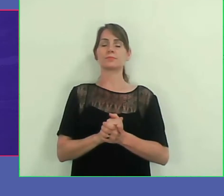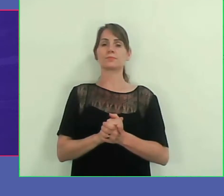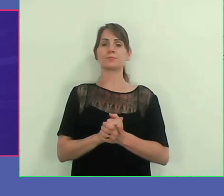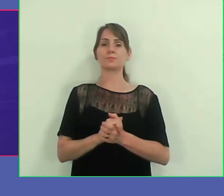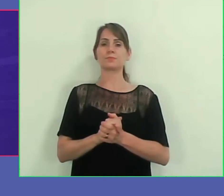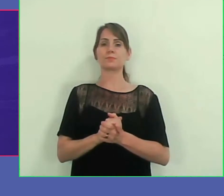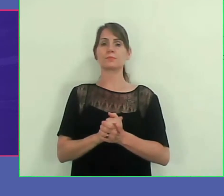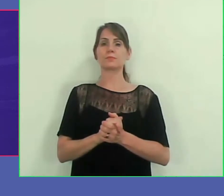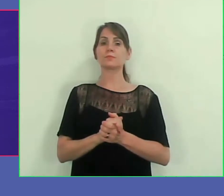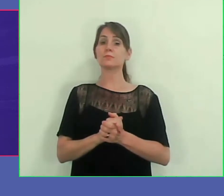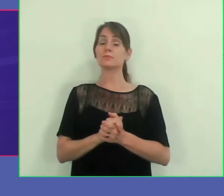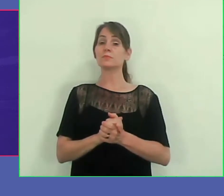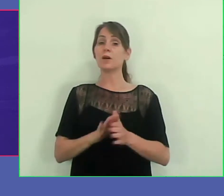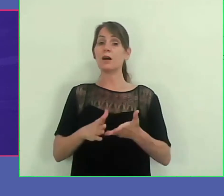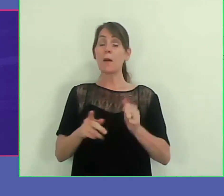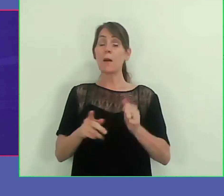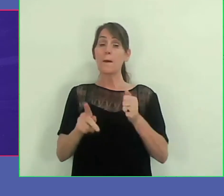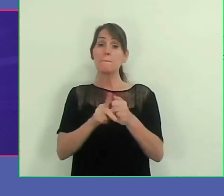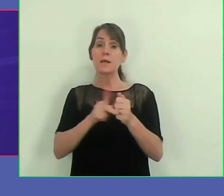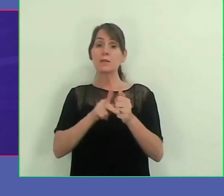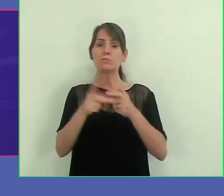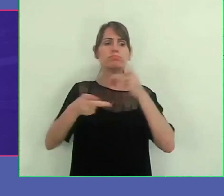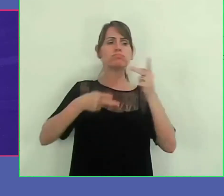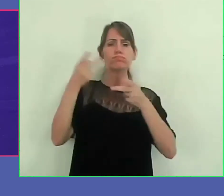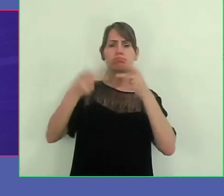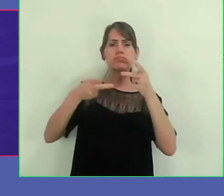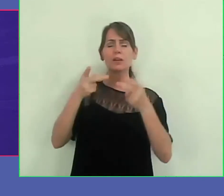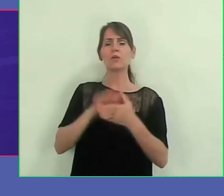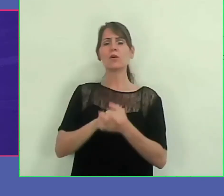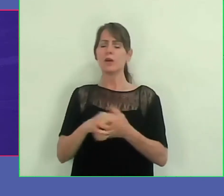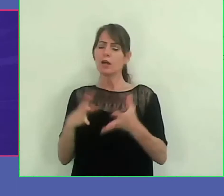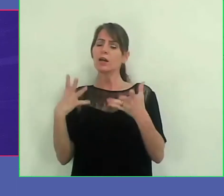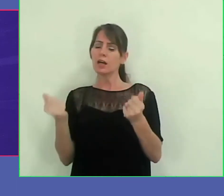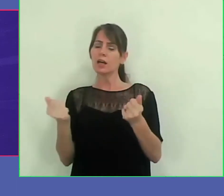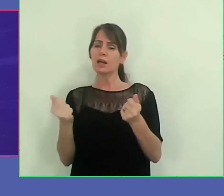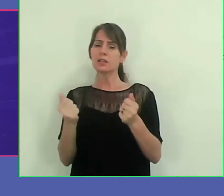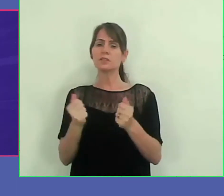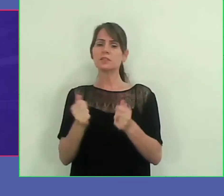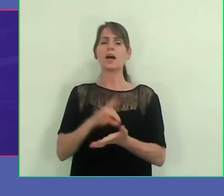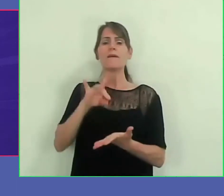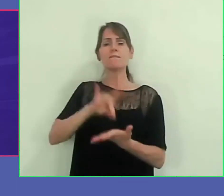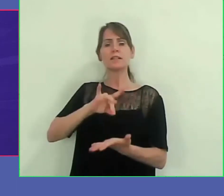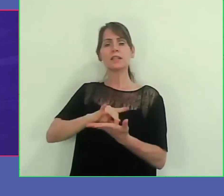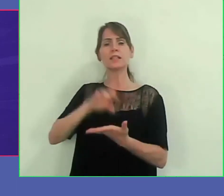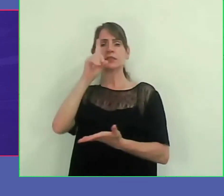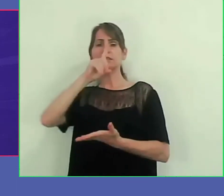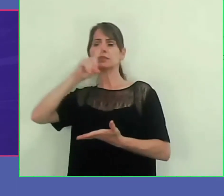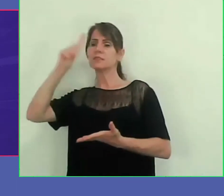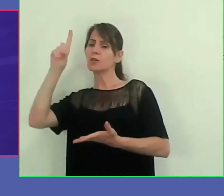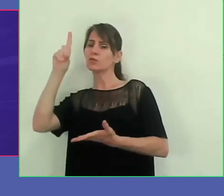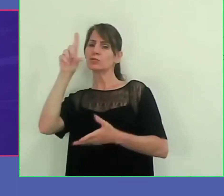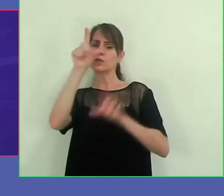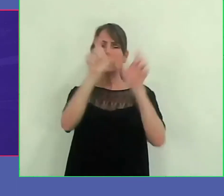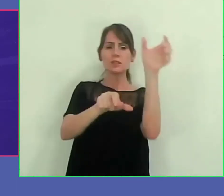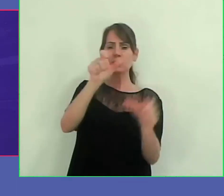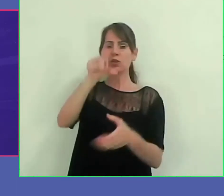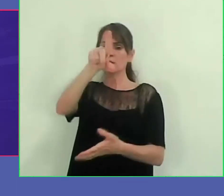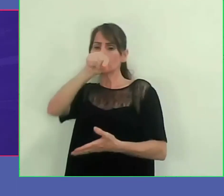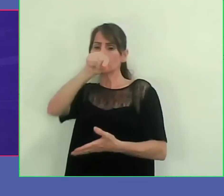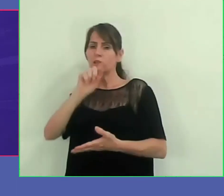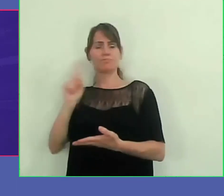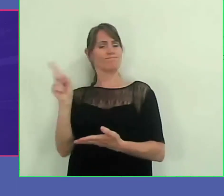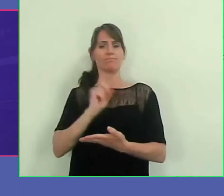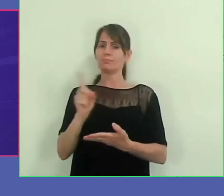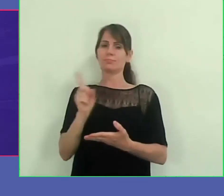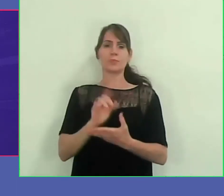Então falou Pedro dizendo: reconheço por verdade que Deus não tem acepção de pessoas. Pelo contrário, em qualquer nação